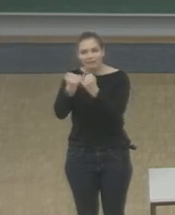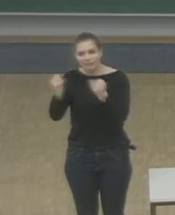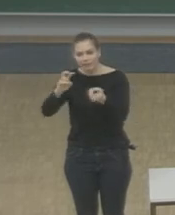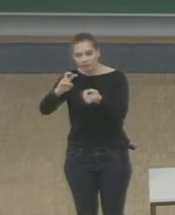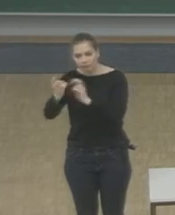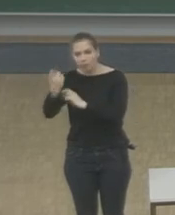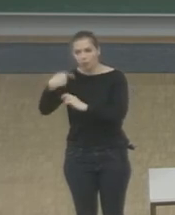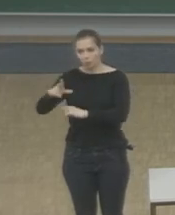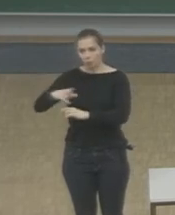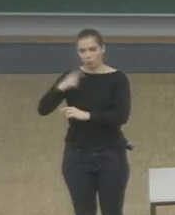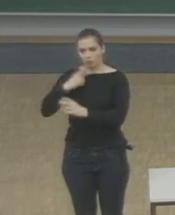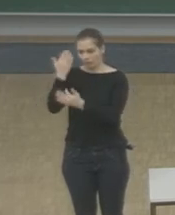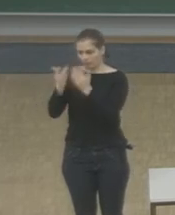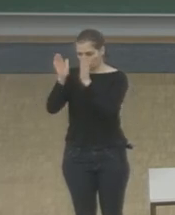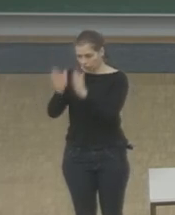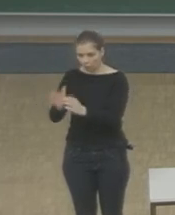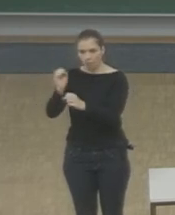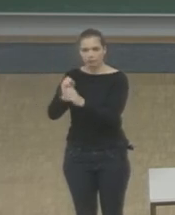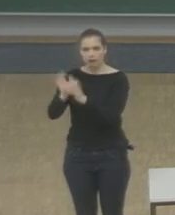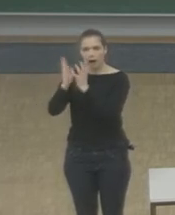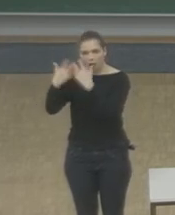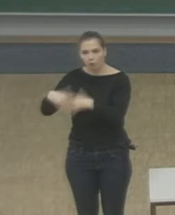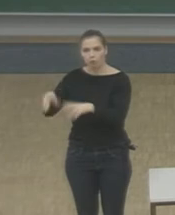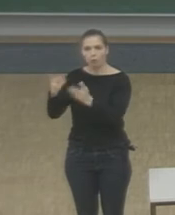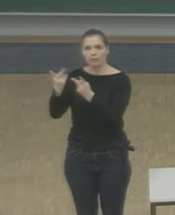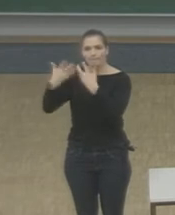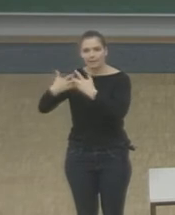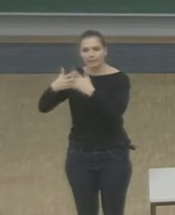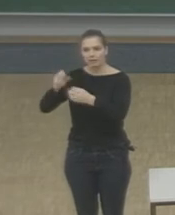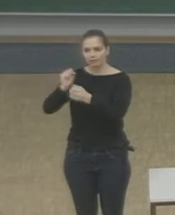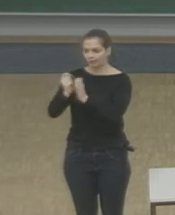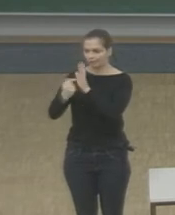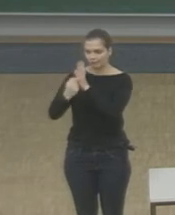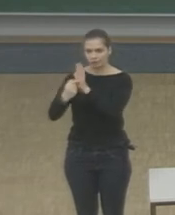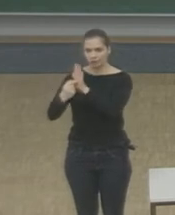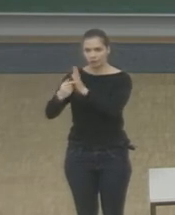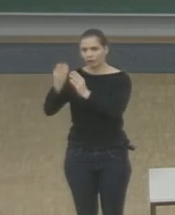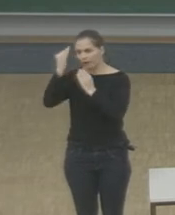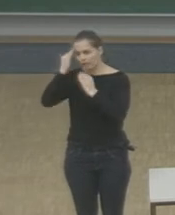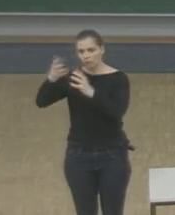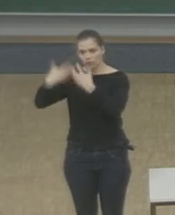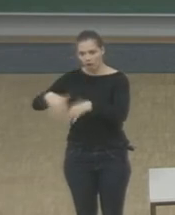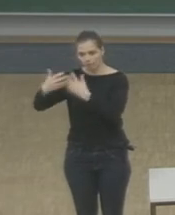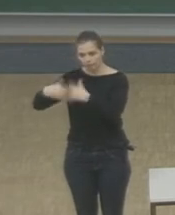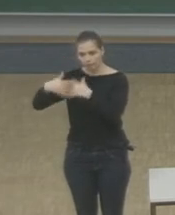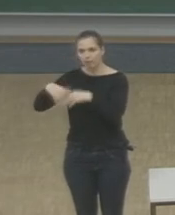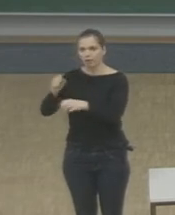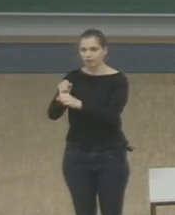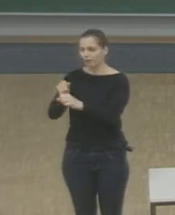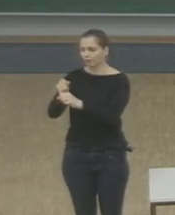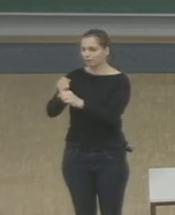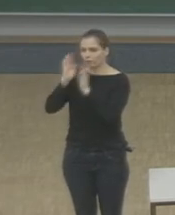durch die für die modernen Mathematik typischen Systeme regelhafter Darstellung und Verarbeitung von Informationen herstellen